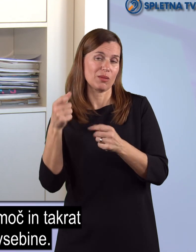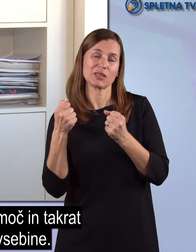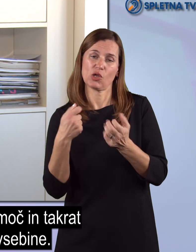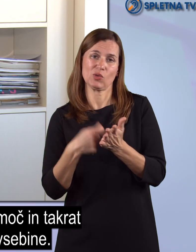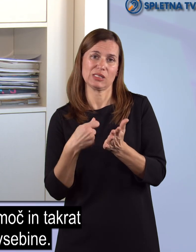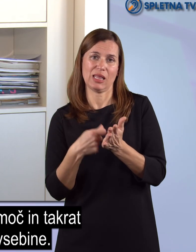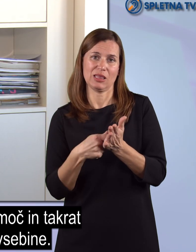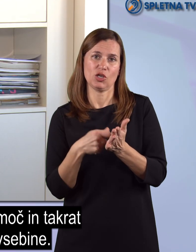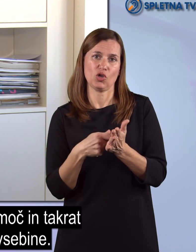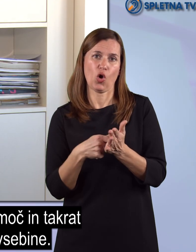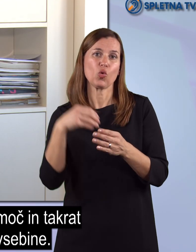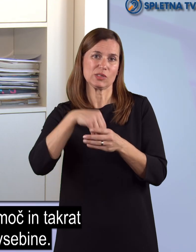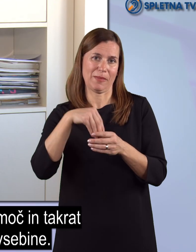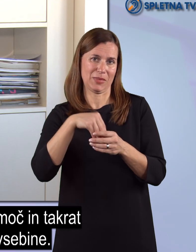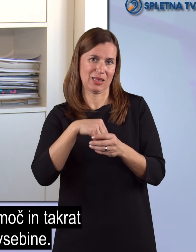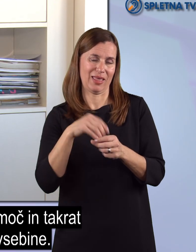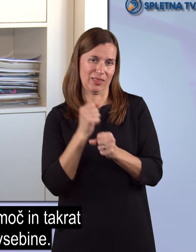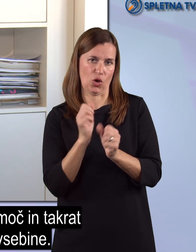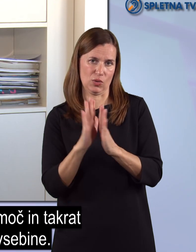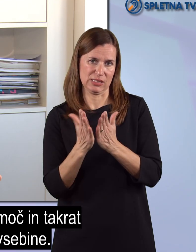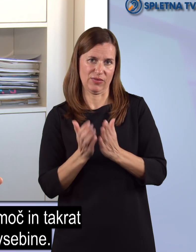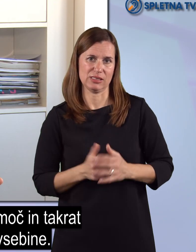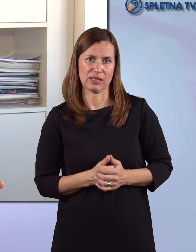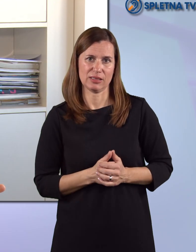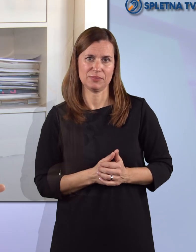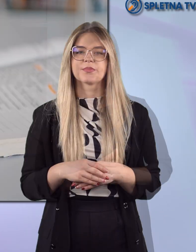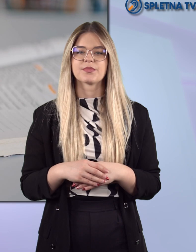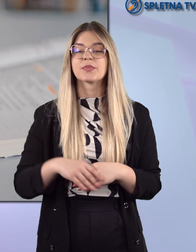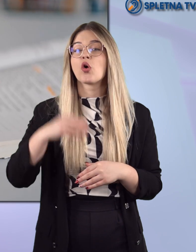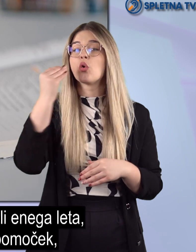cenijo naše vsebine.